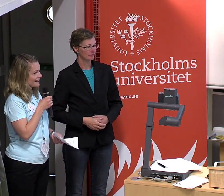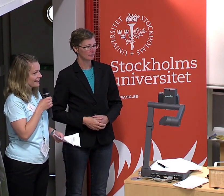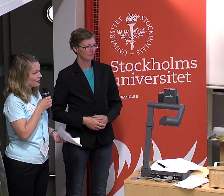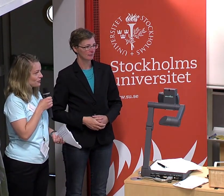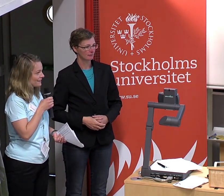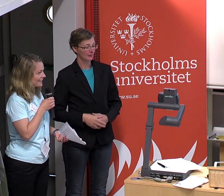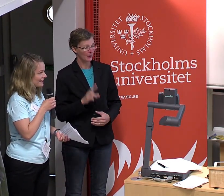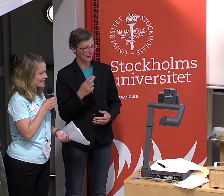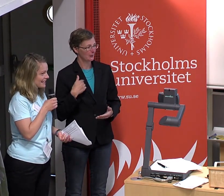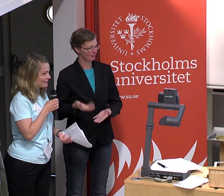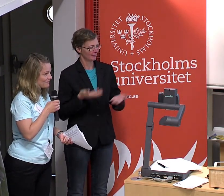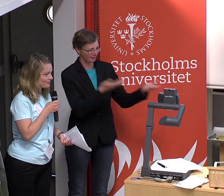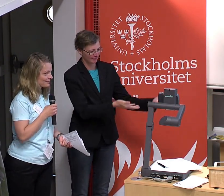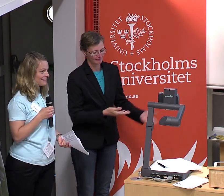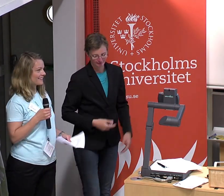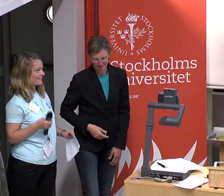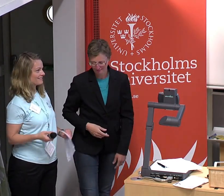Jag ger ordet till Christer.